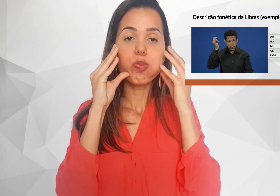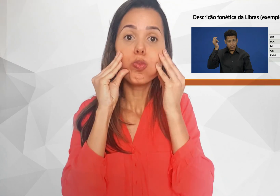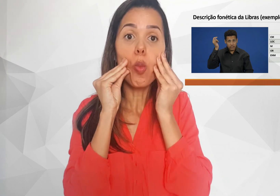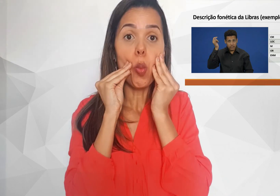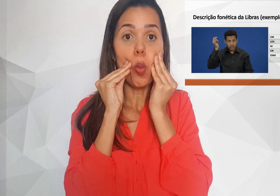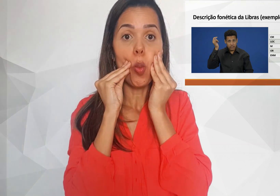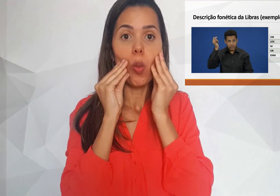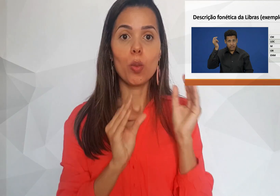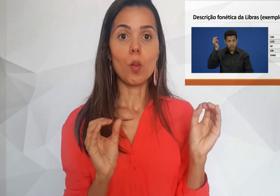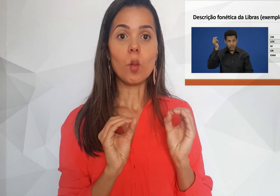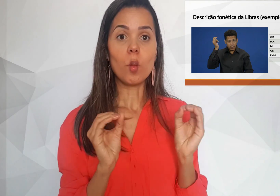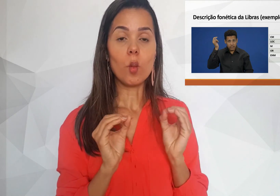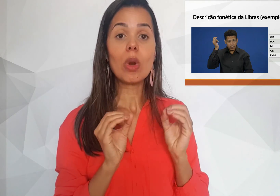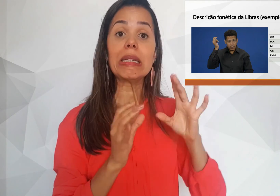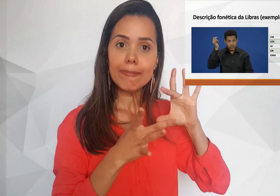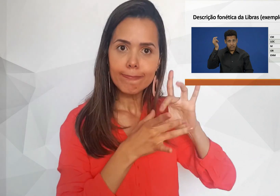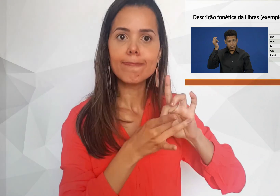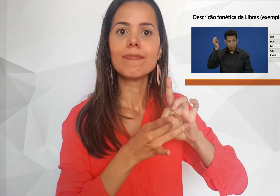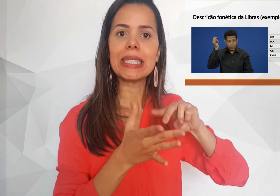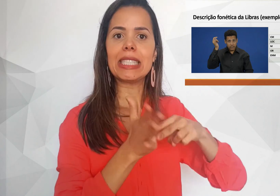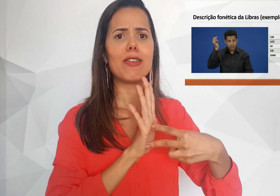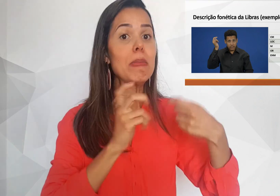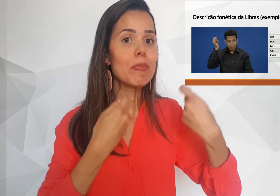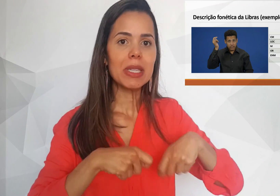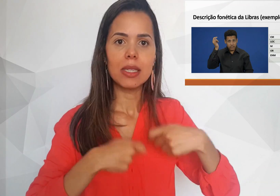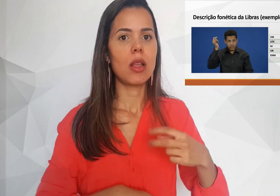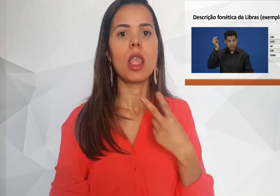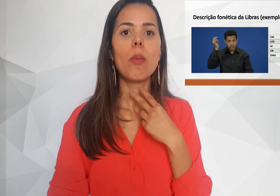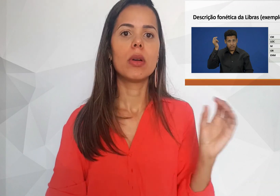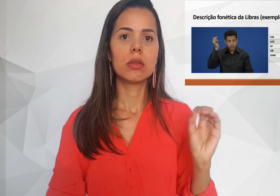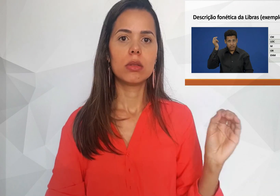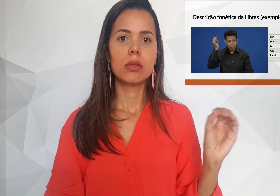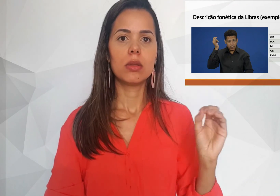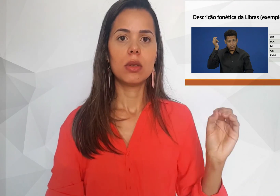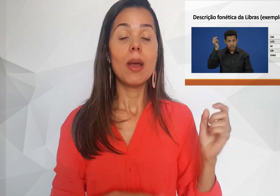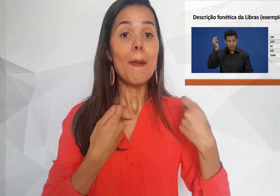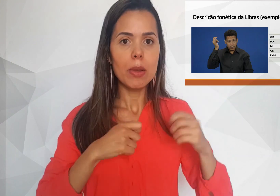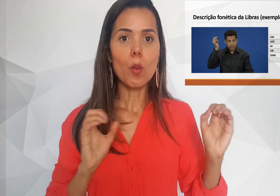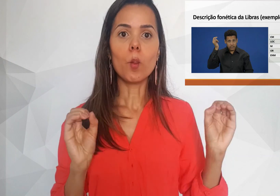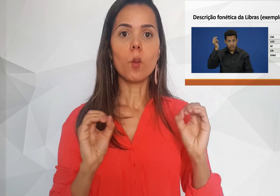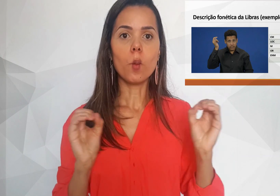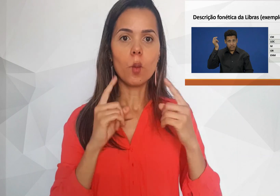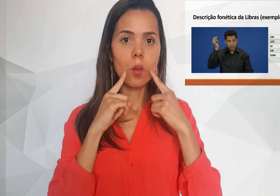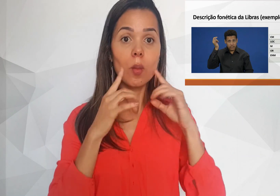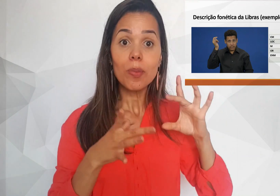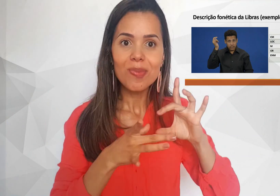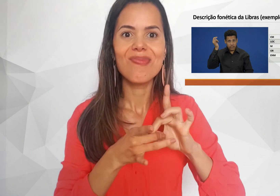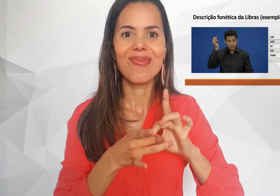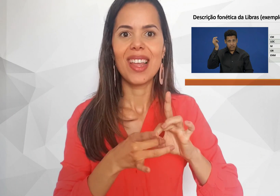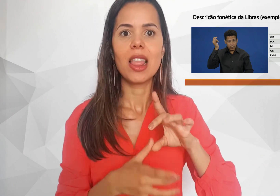é de retrair as bochechas no sinal para se referir a nenhum, né, isso é necessário, né, faz parte da